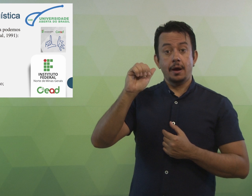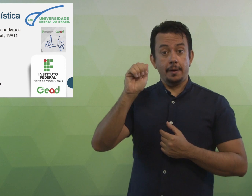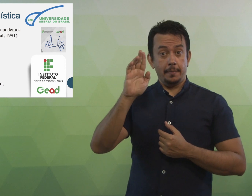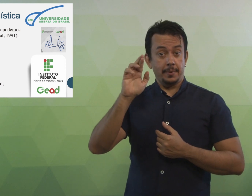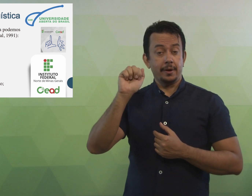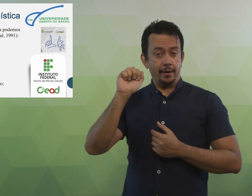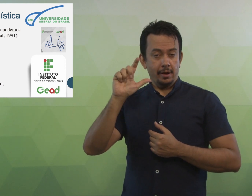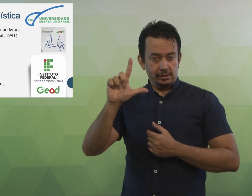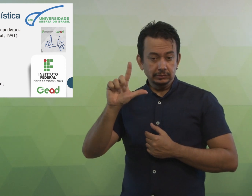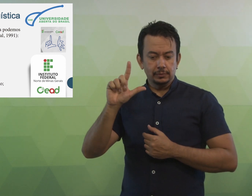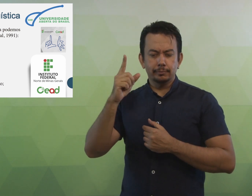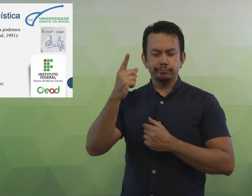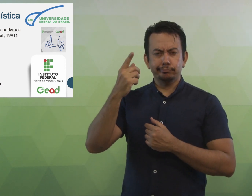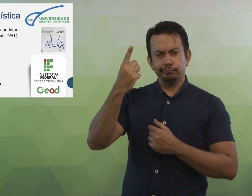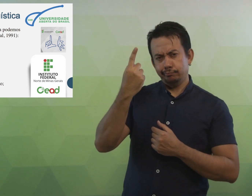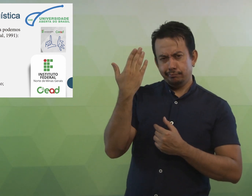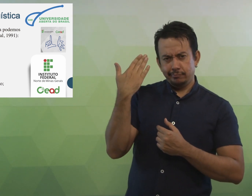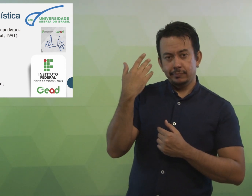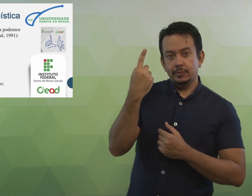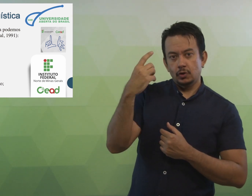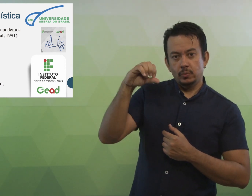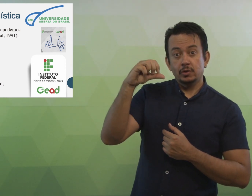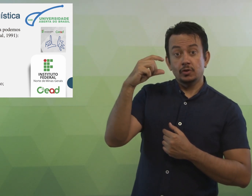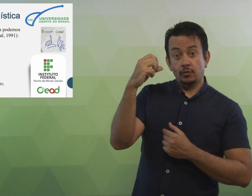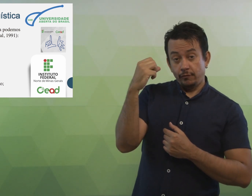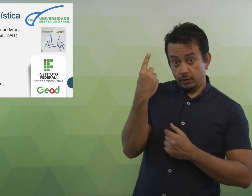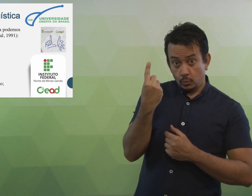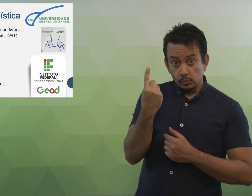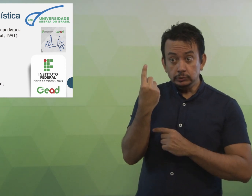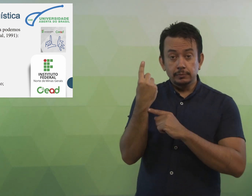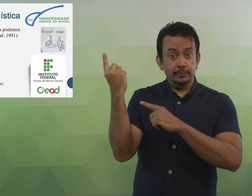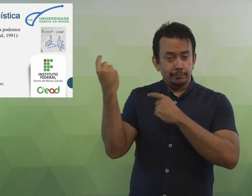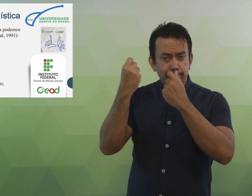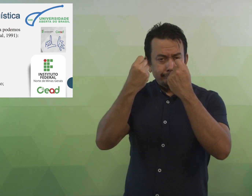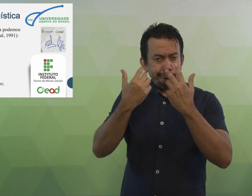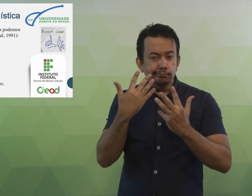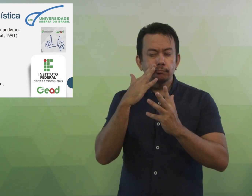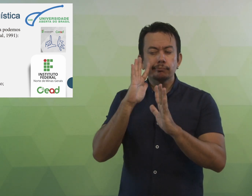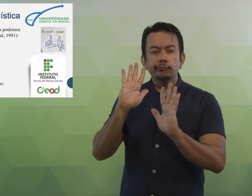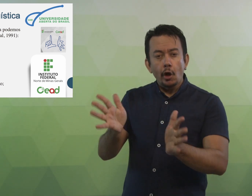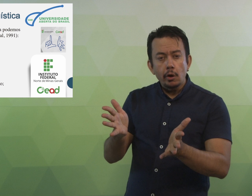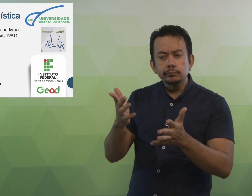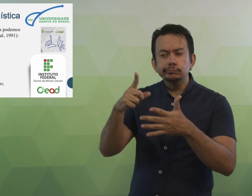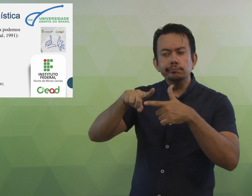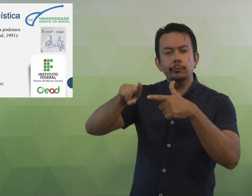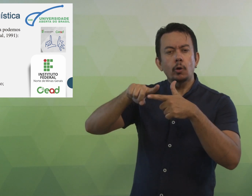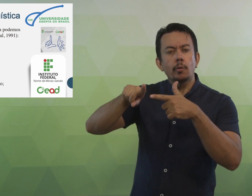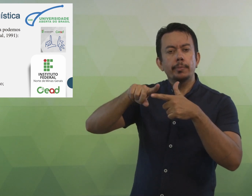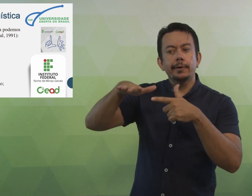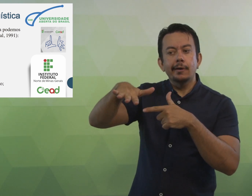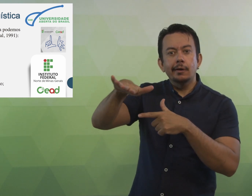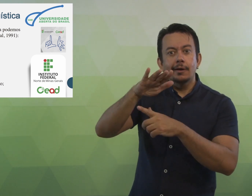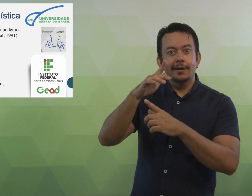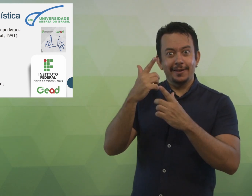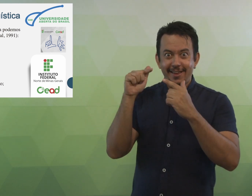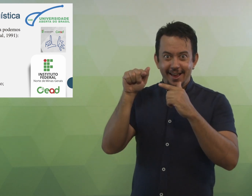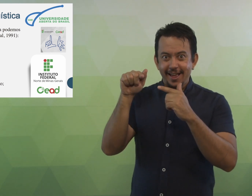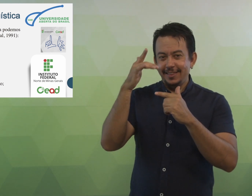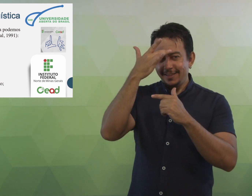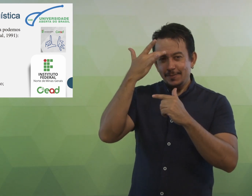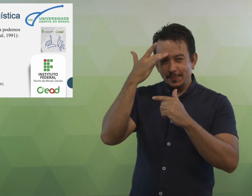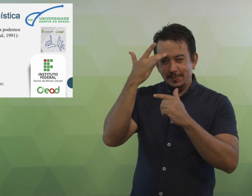Observem esse slide. Scliar Cabral, em 1991, no nível de